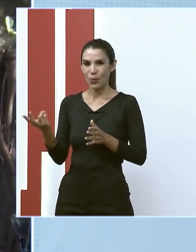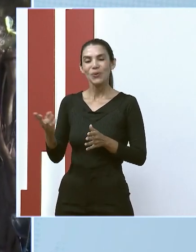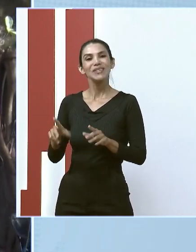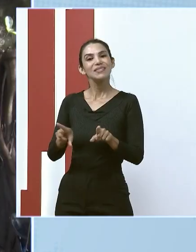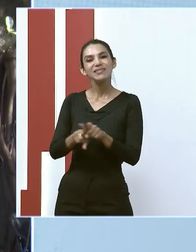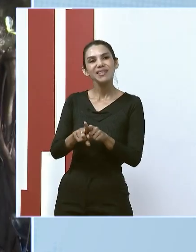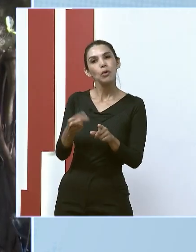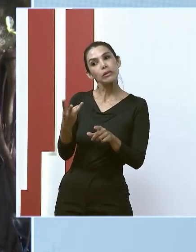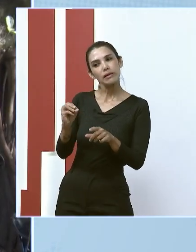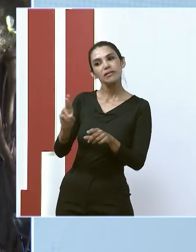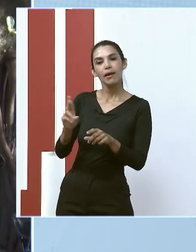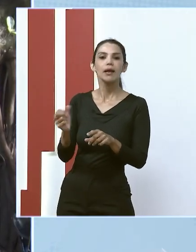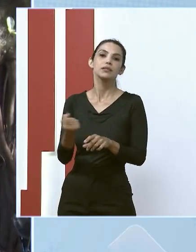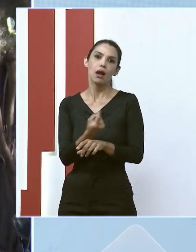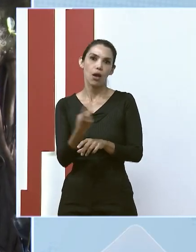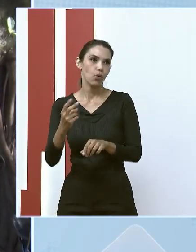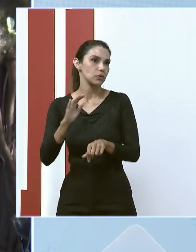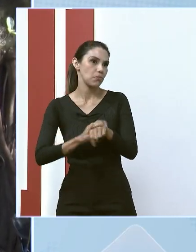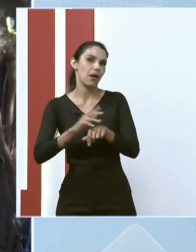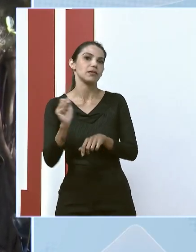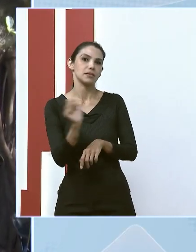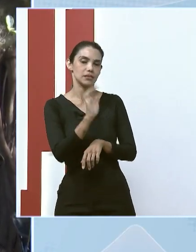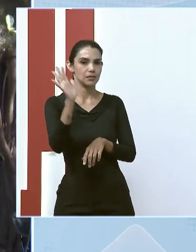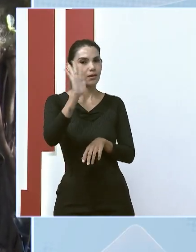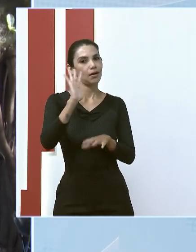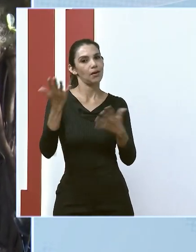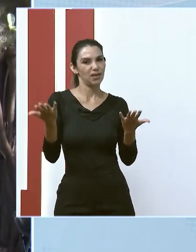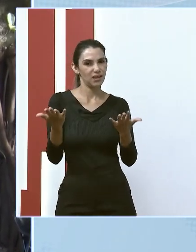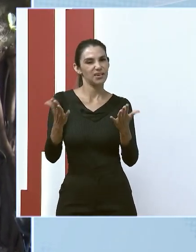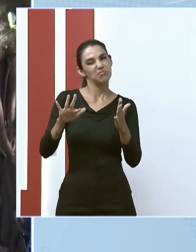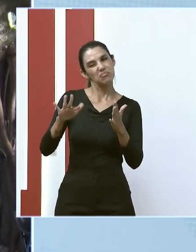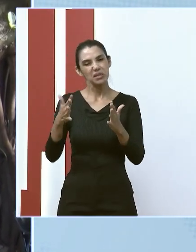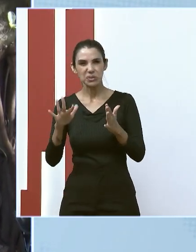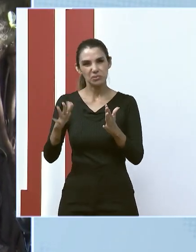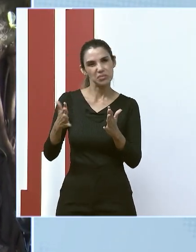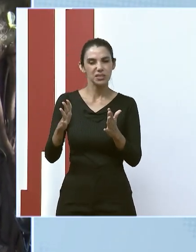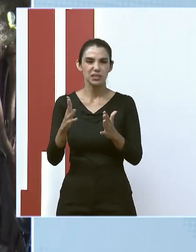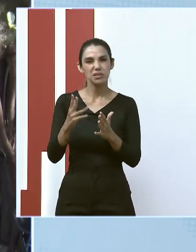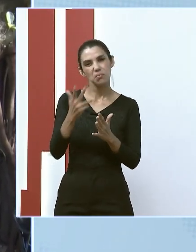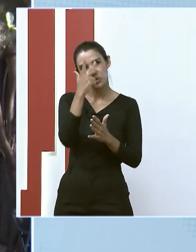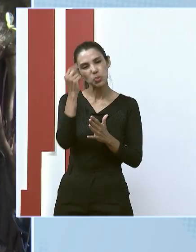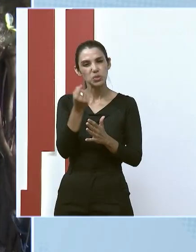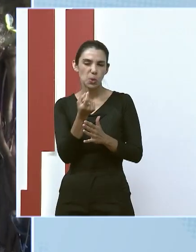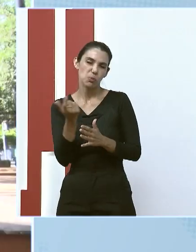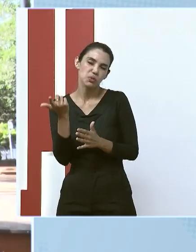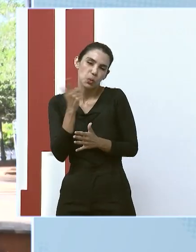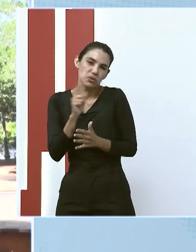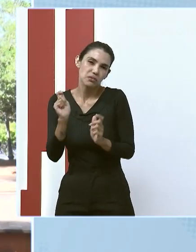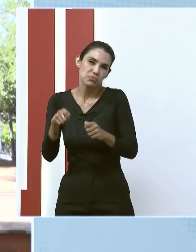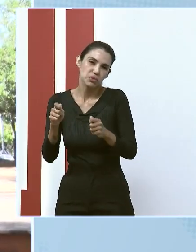vezes não, tem uns livros que passam um pouco, né? Mas eu acho que tá entre meio termo ali, acessível e não acessível.